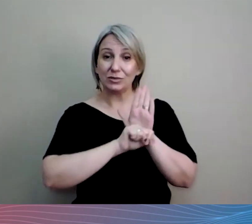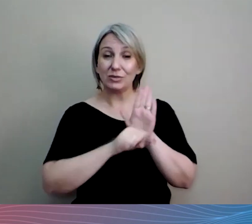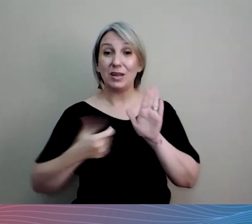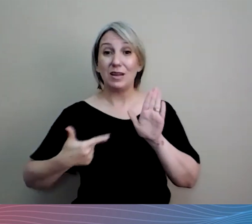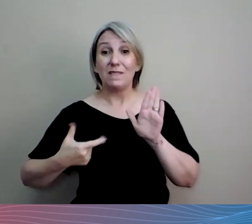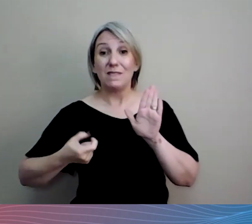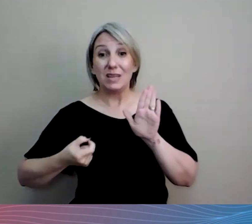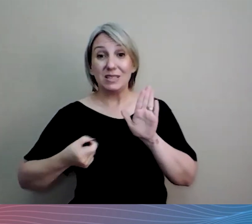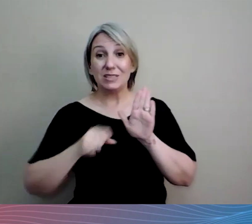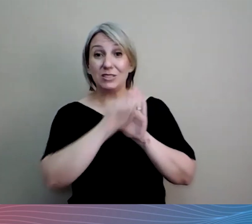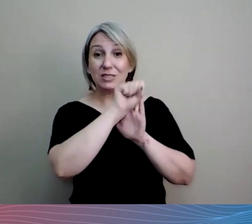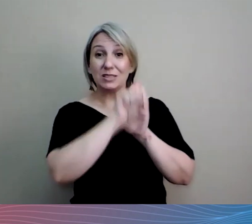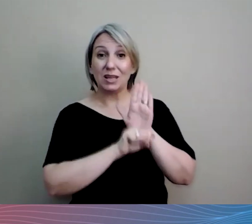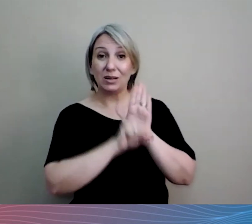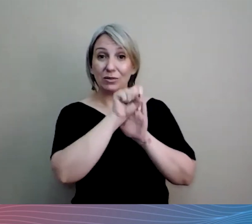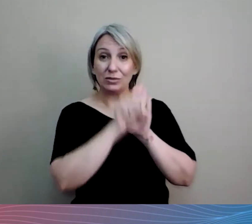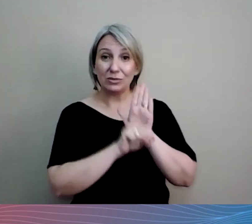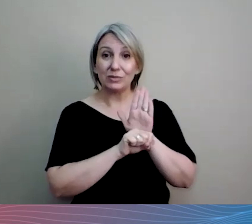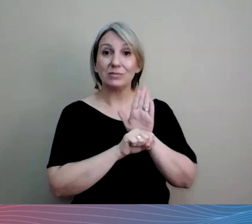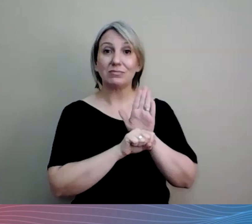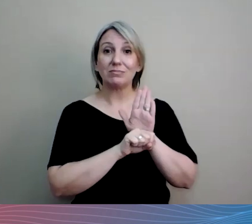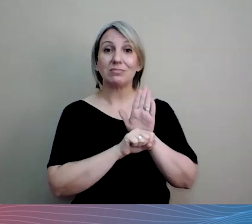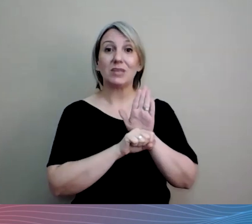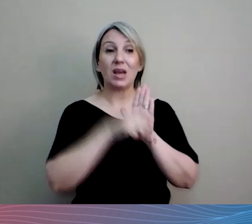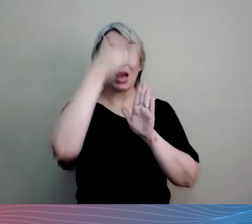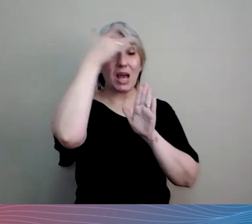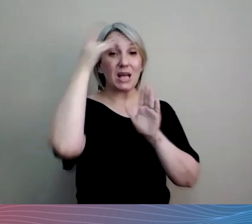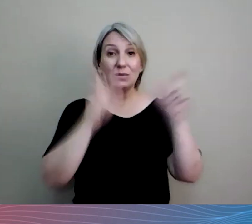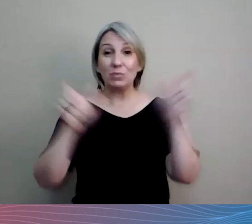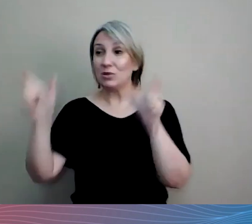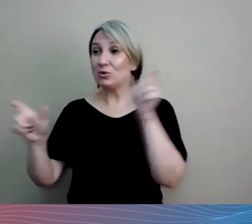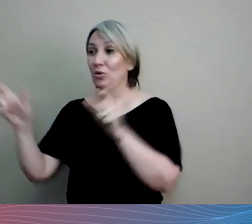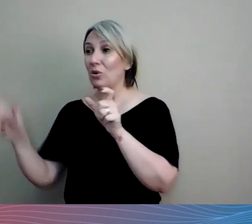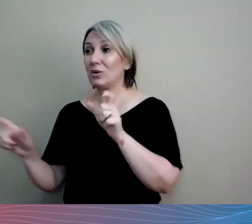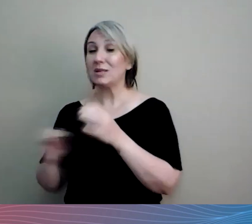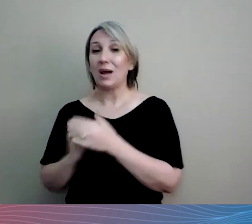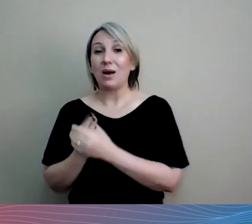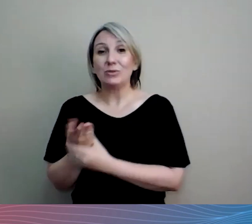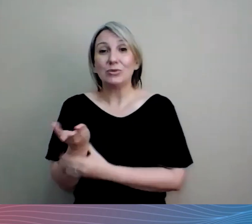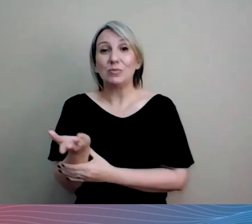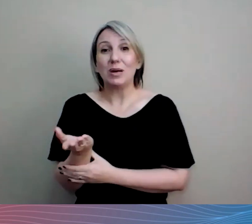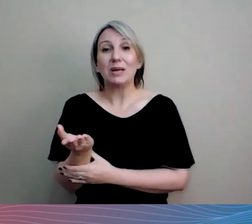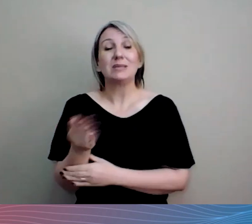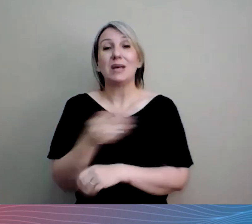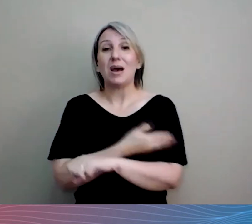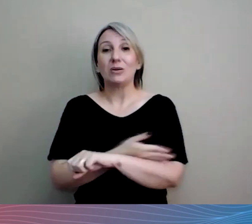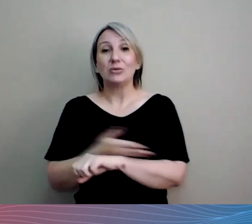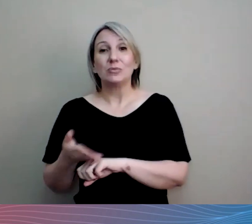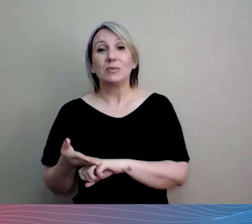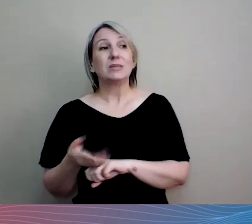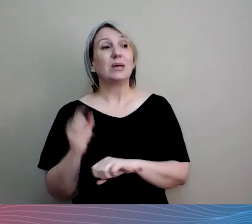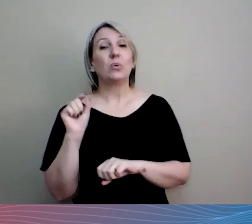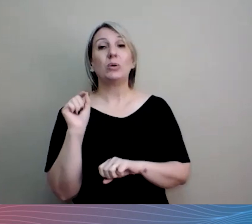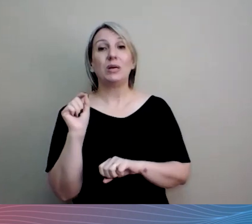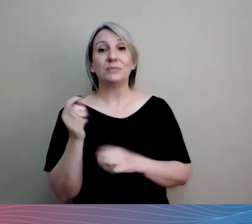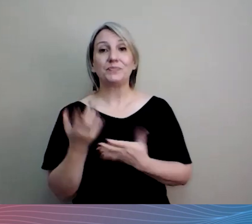leigos. Então, quem faz as coisas, quem tem responsabilidade de fazer as coisas para Deus, são aqueles que estudaram teologia,